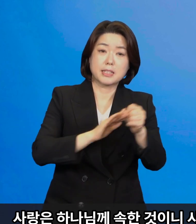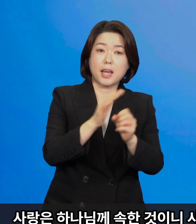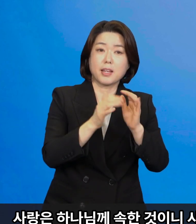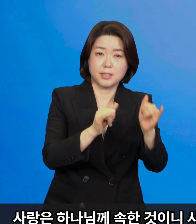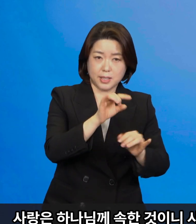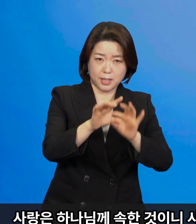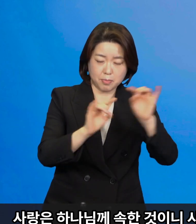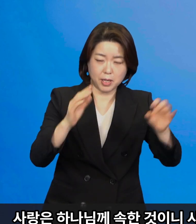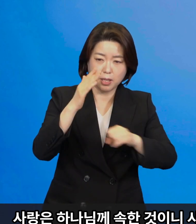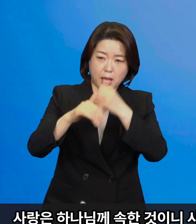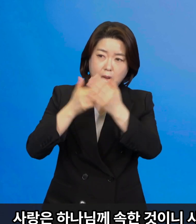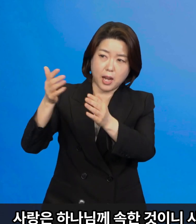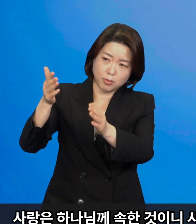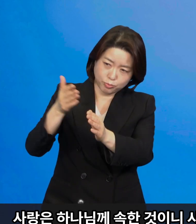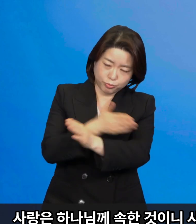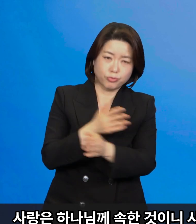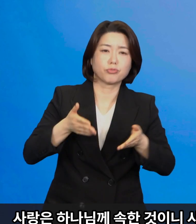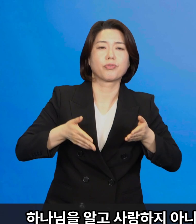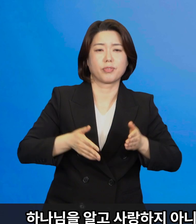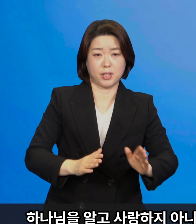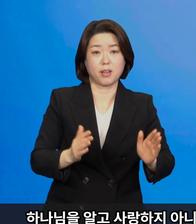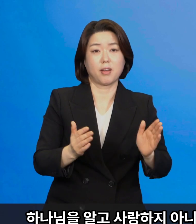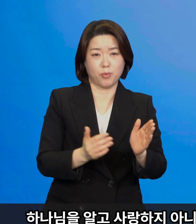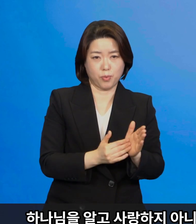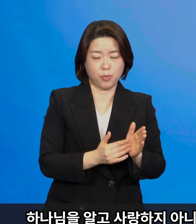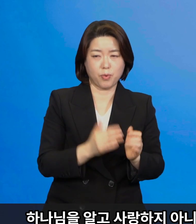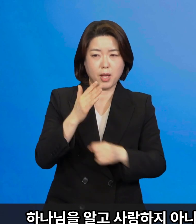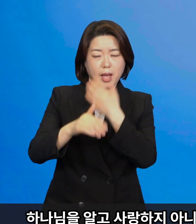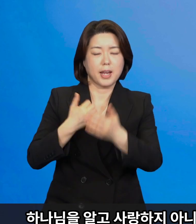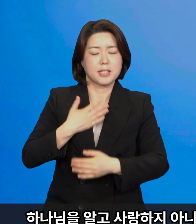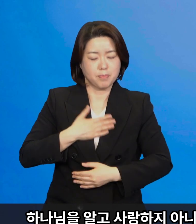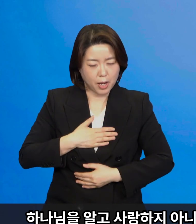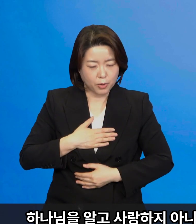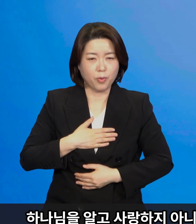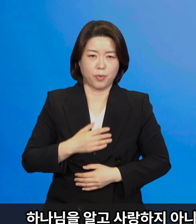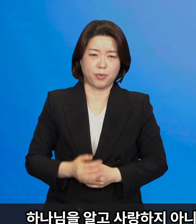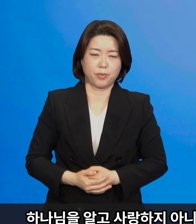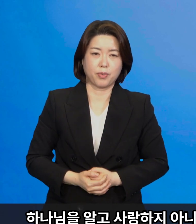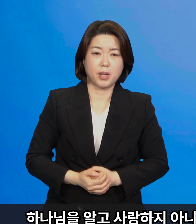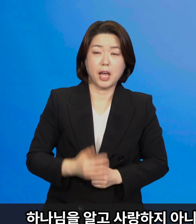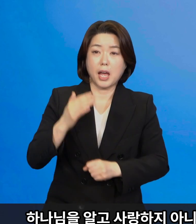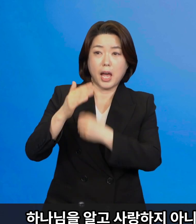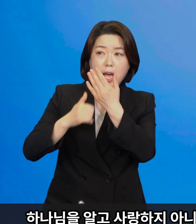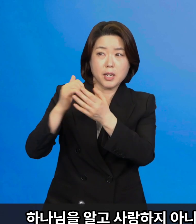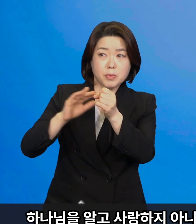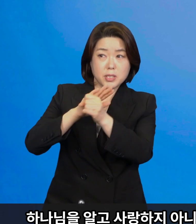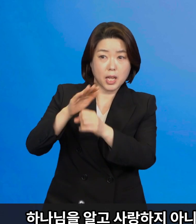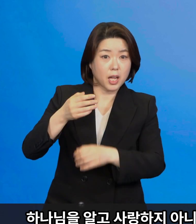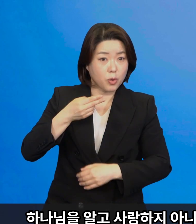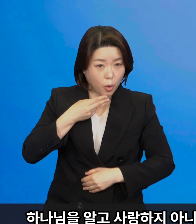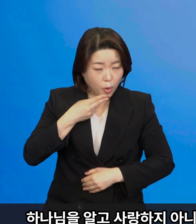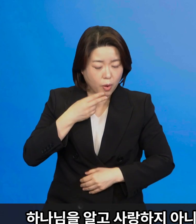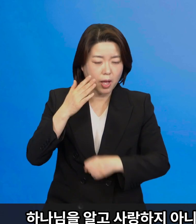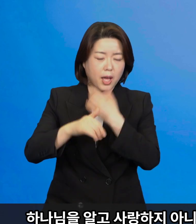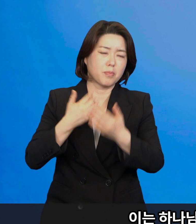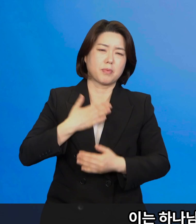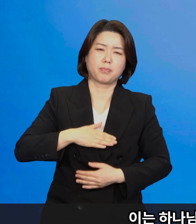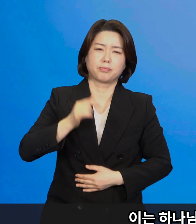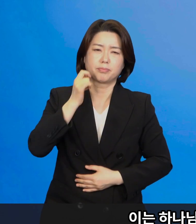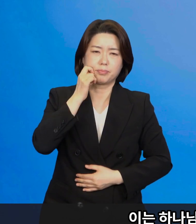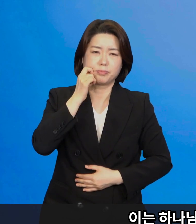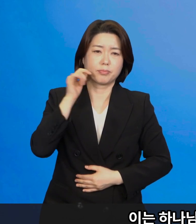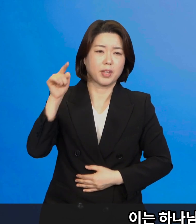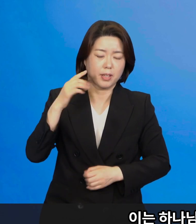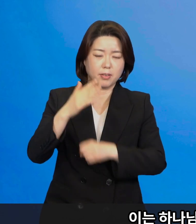자마다 하나님으로부터 나서 하나님을 알고 사랑하지 아니하는 자는 하나님을 알지 못하나니